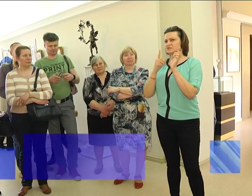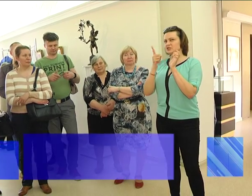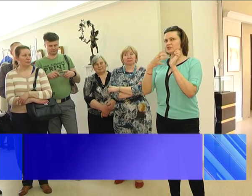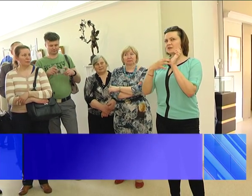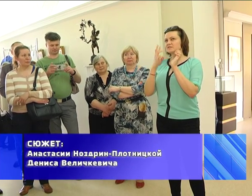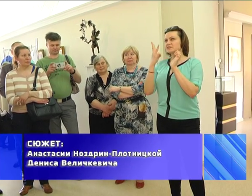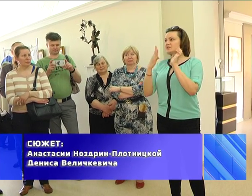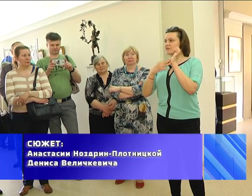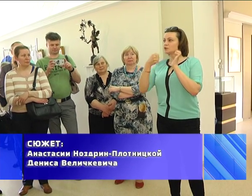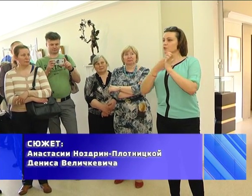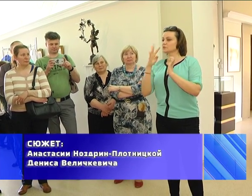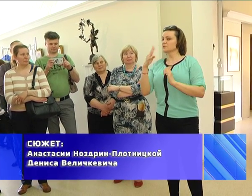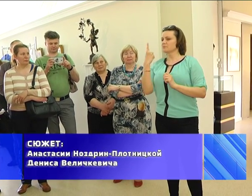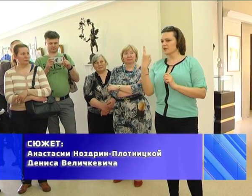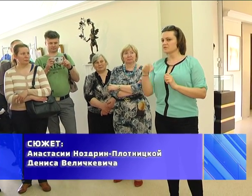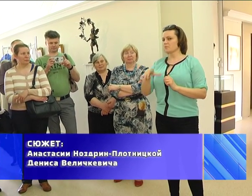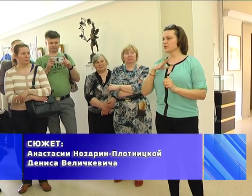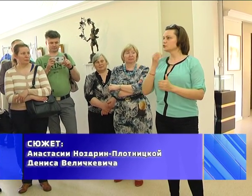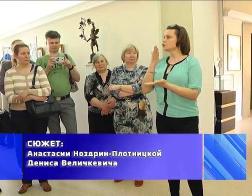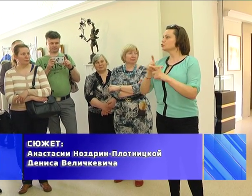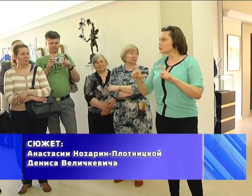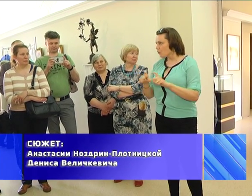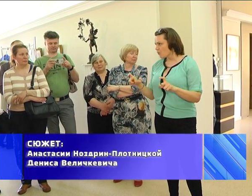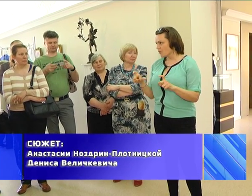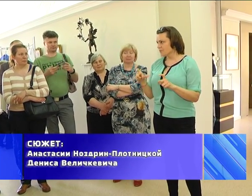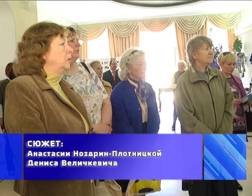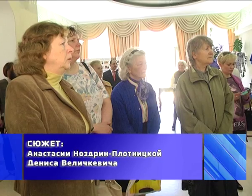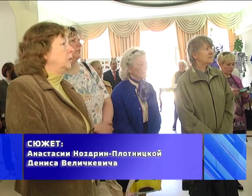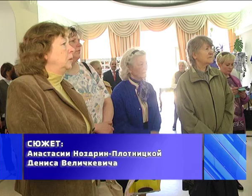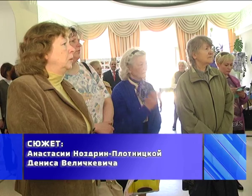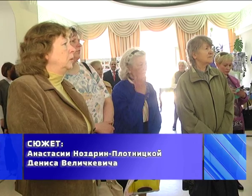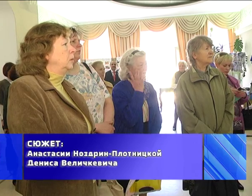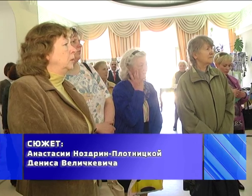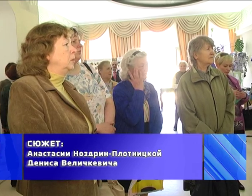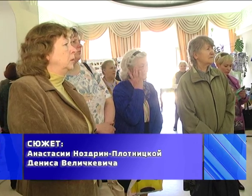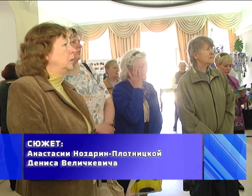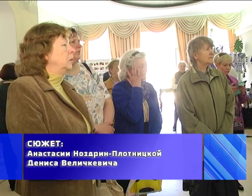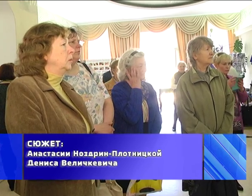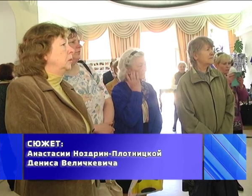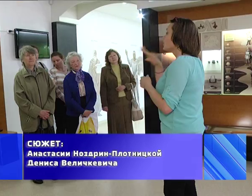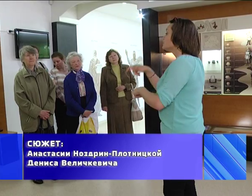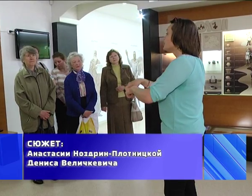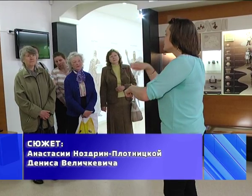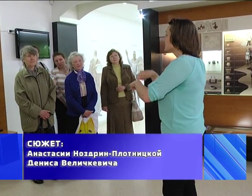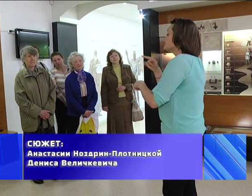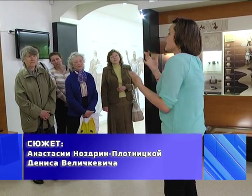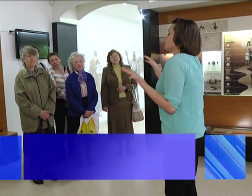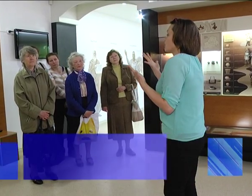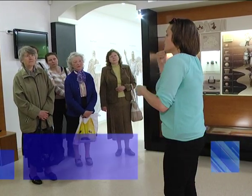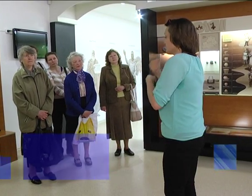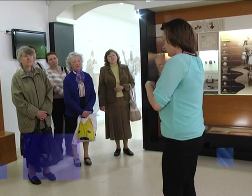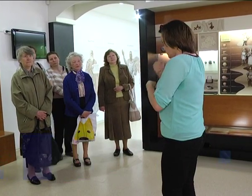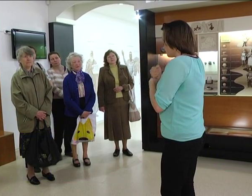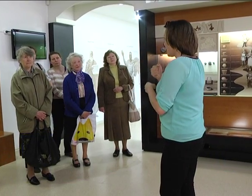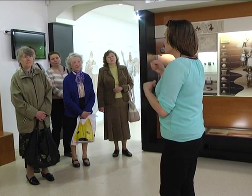Сегодня у Анны Поркиной профессиональный дебют. Первый раз девушка пробует себя в роли экскурсовода, причем не совсем обычного. Ее группа – люди